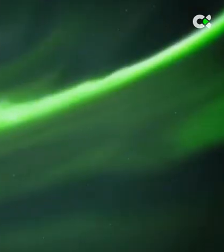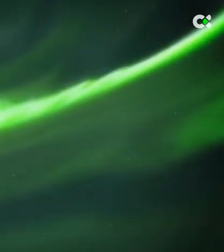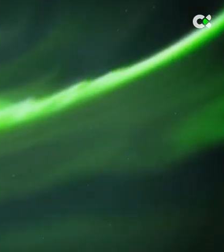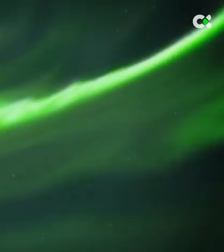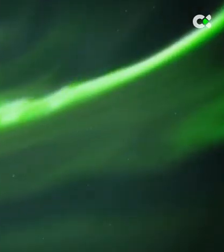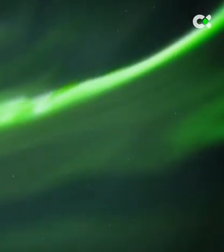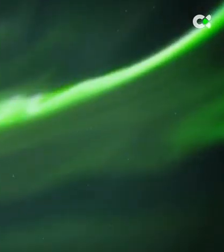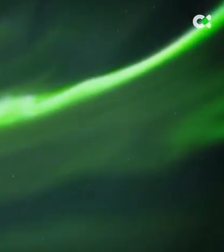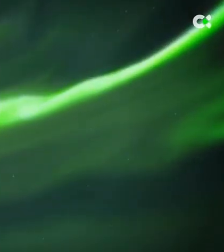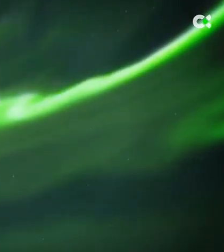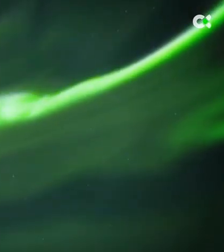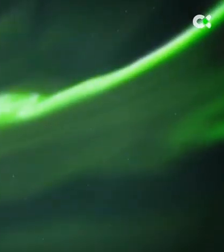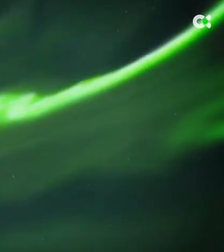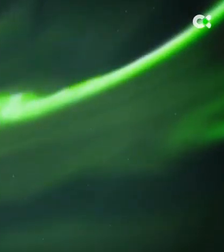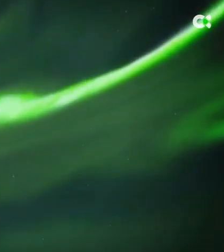esta